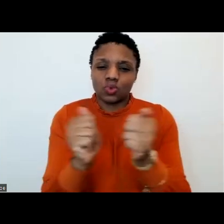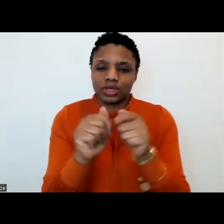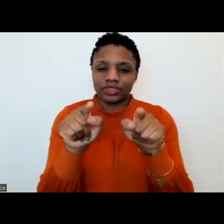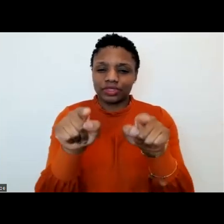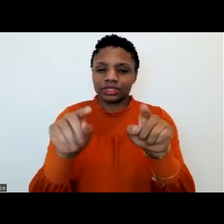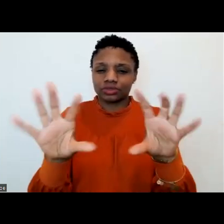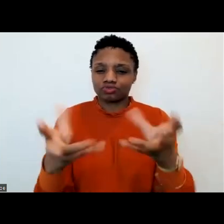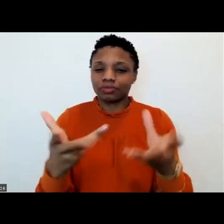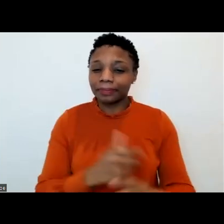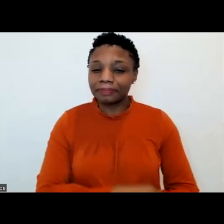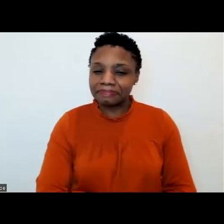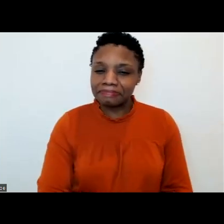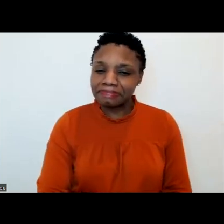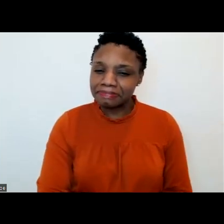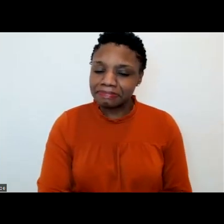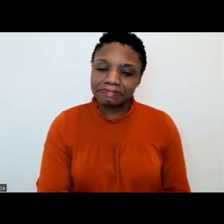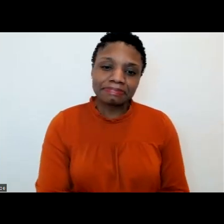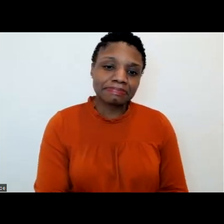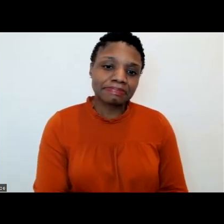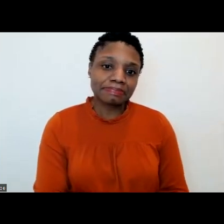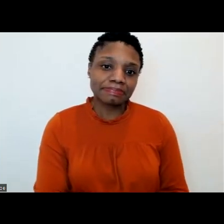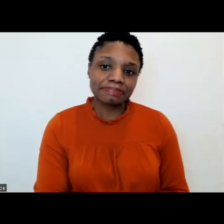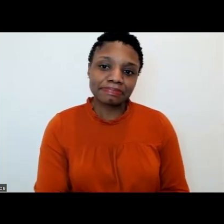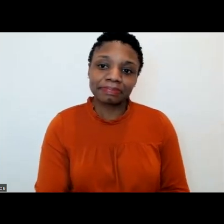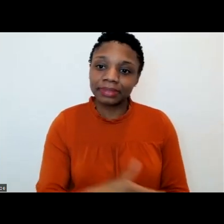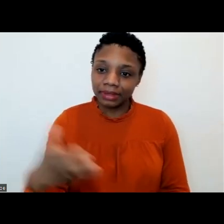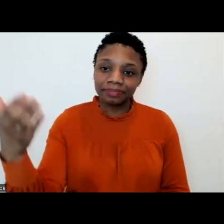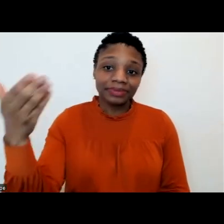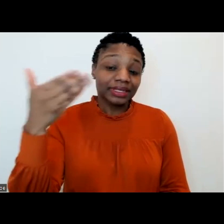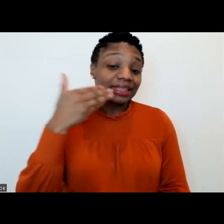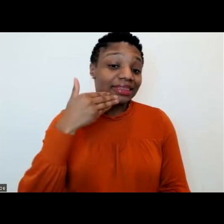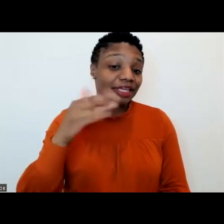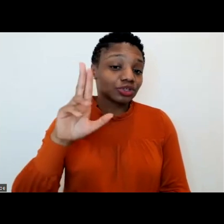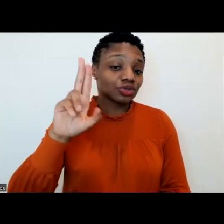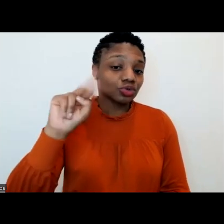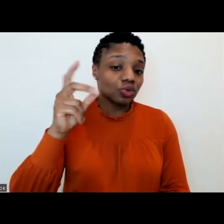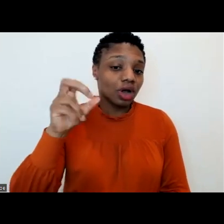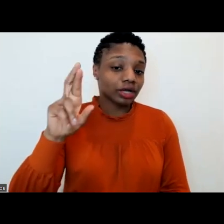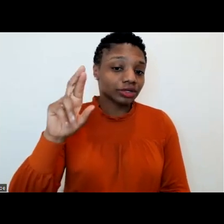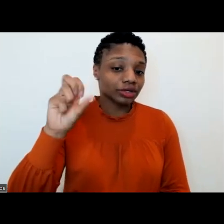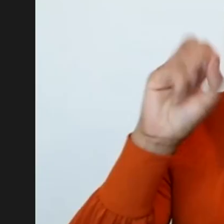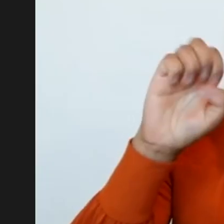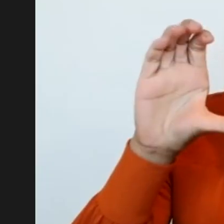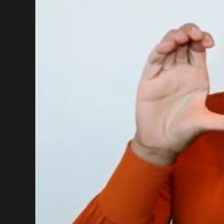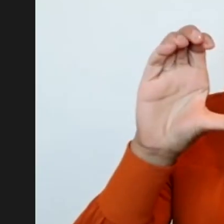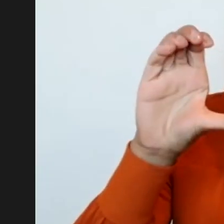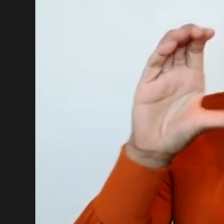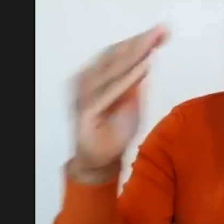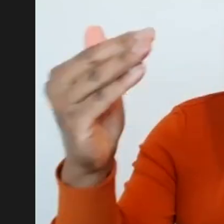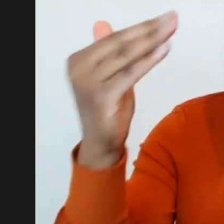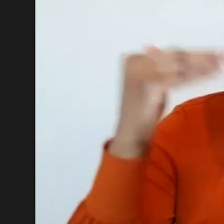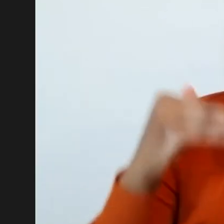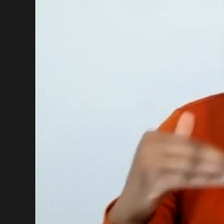puedan enviar sus preguntas eh Y así eh brindarnos las preocupaciones Okay gracias subsecretario